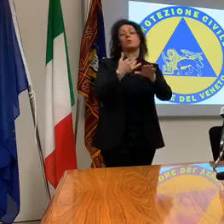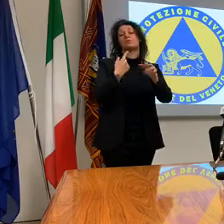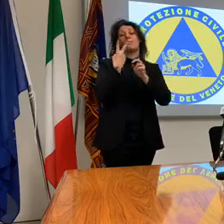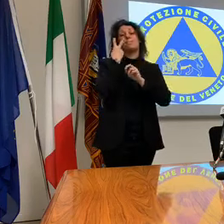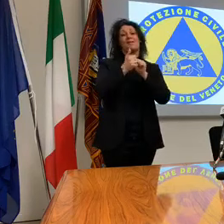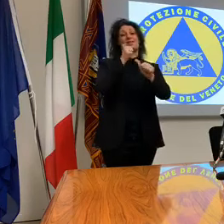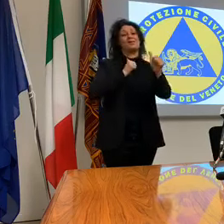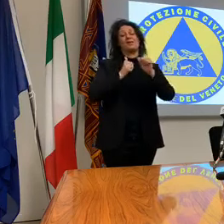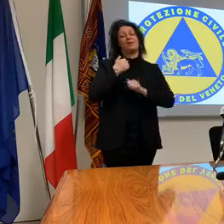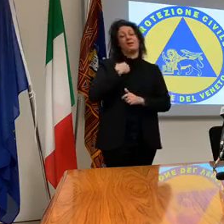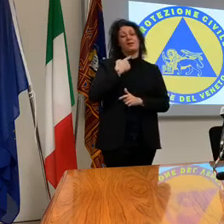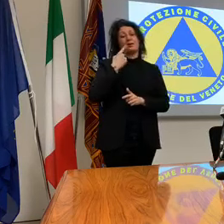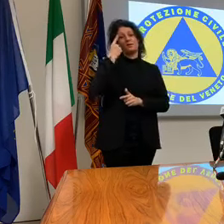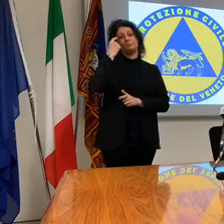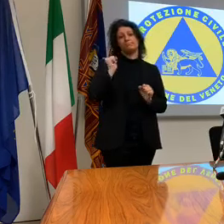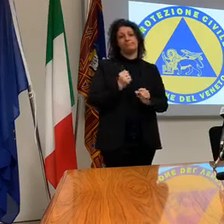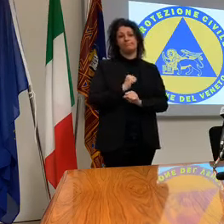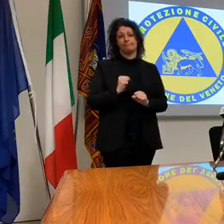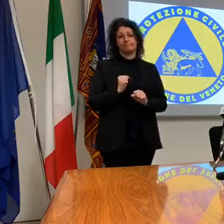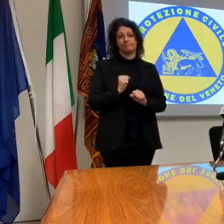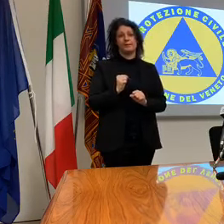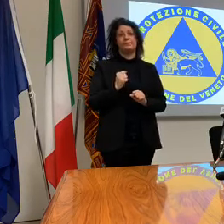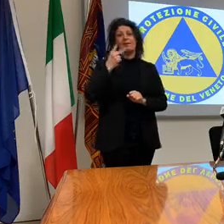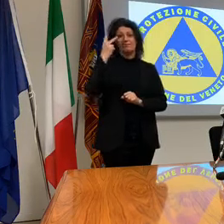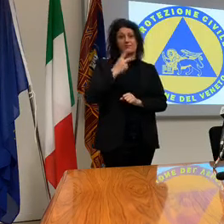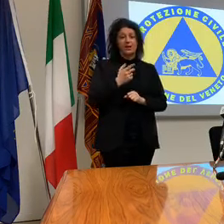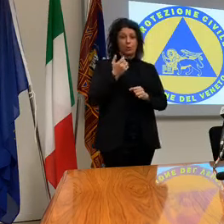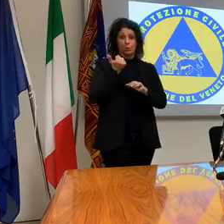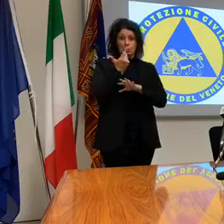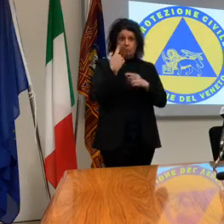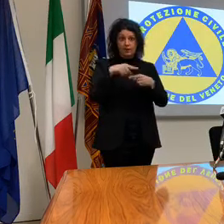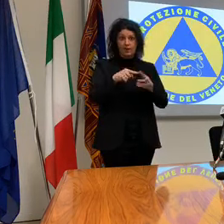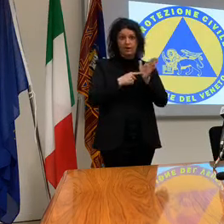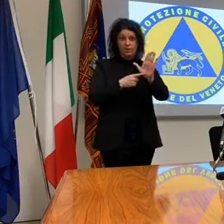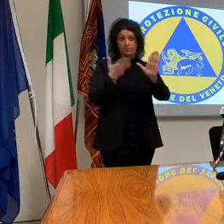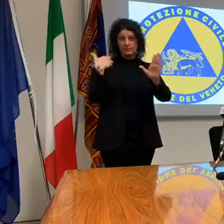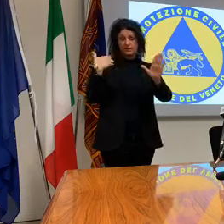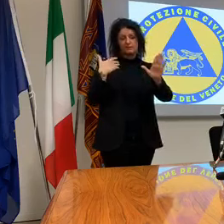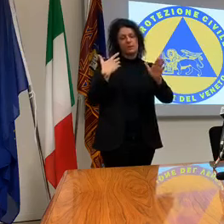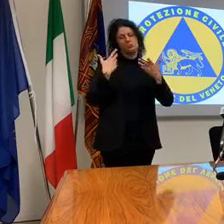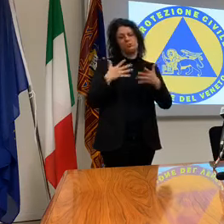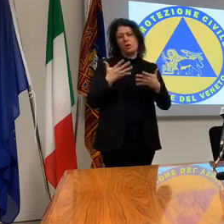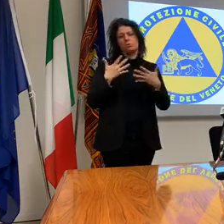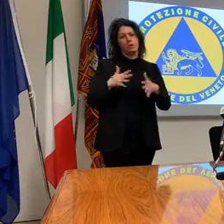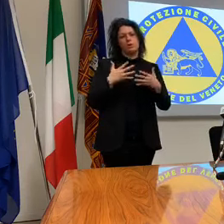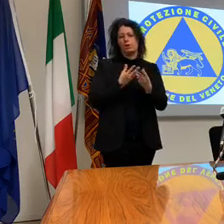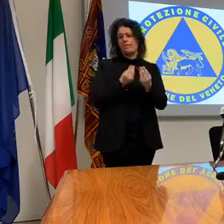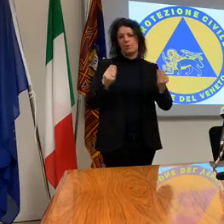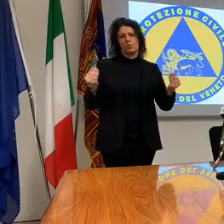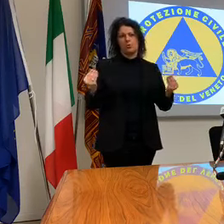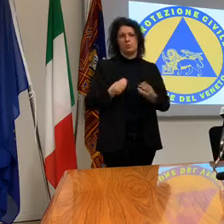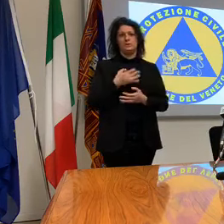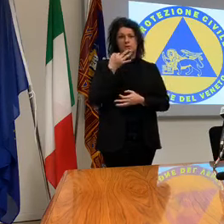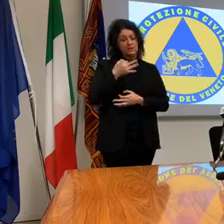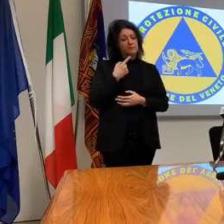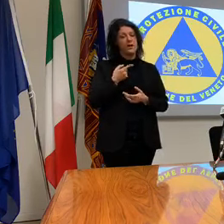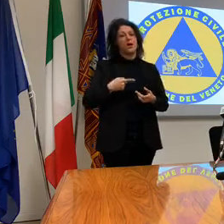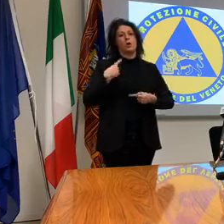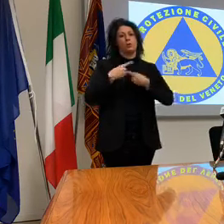il Presidente, per noi sono già tanti decessi e quindi sicuramente il messaggio che noi dobbiamo dare è quello